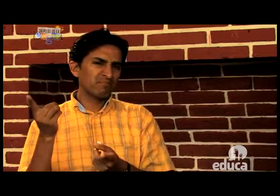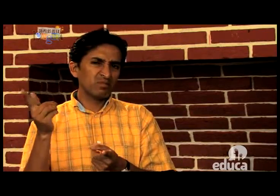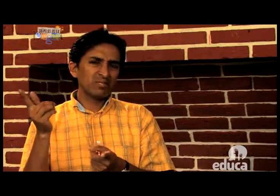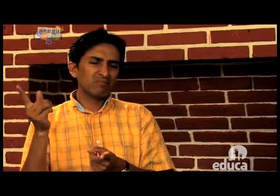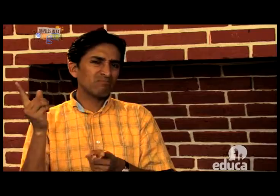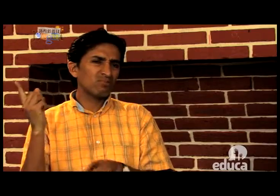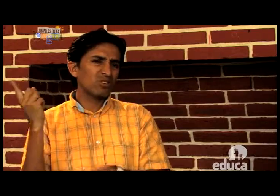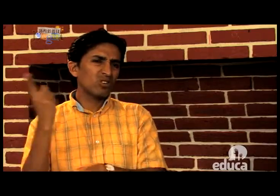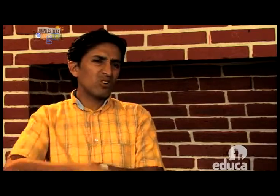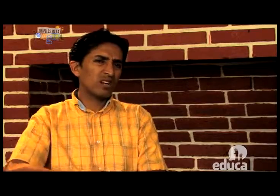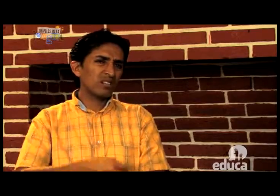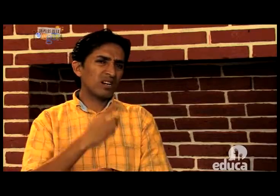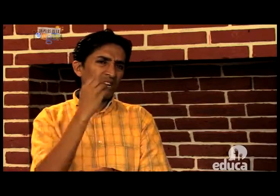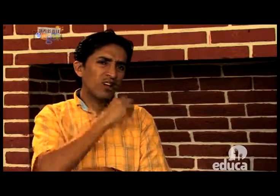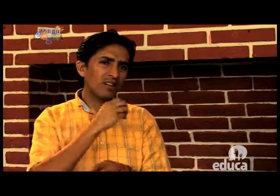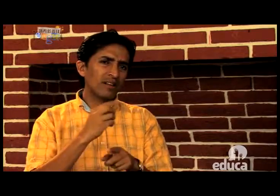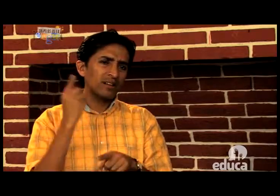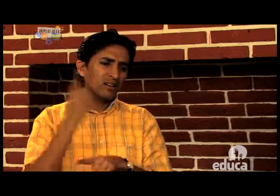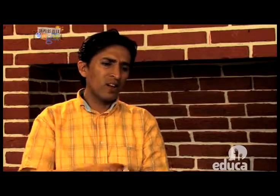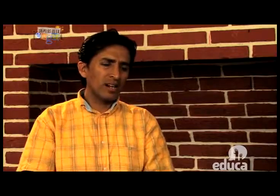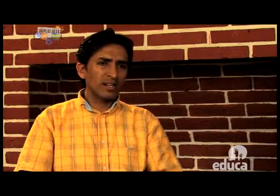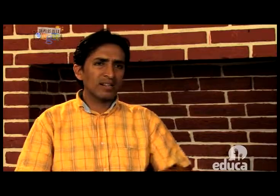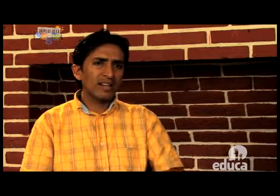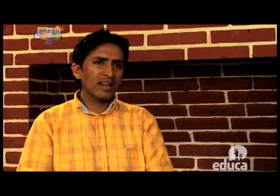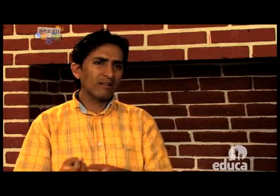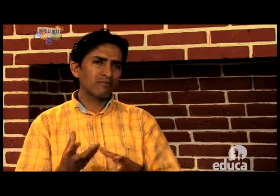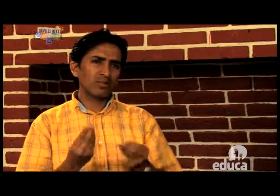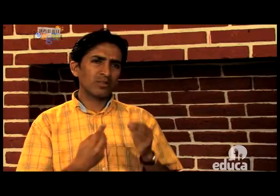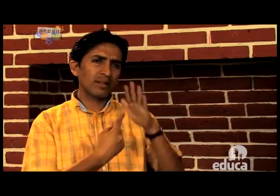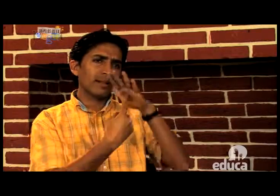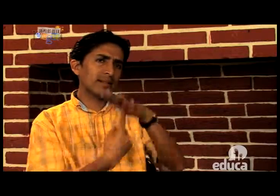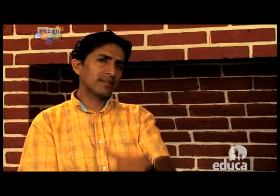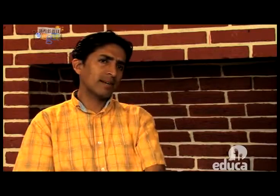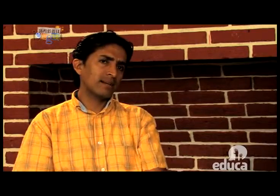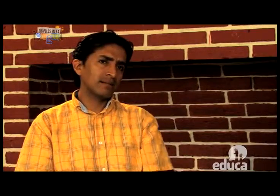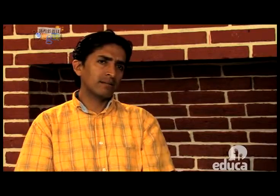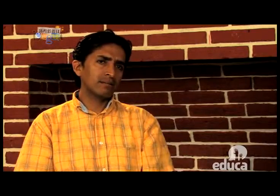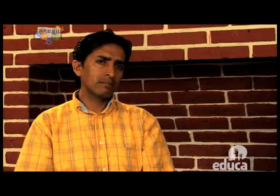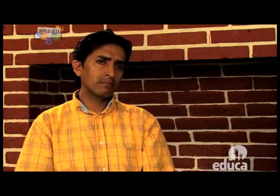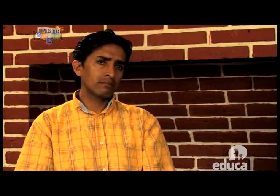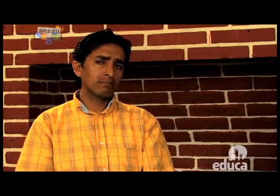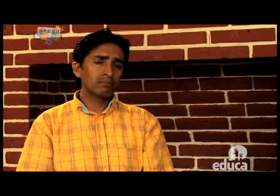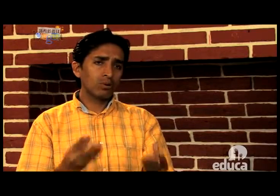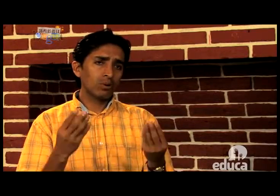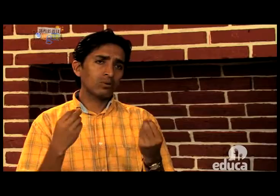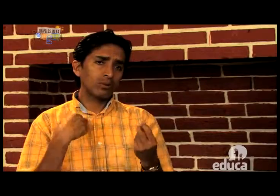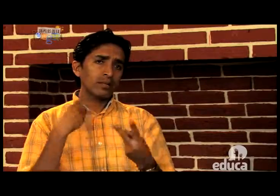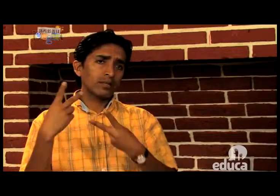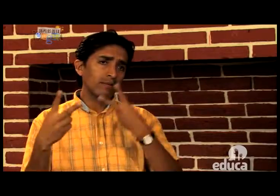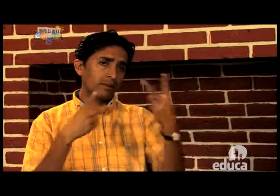La familia está muchas veces preocupada en que su hijo sea sordo y que no pueda hablar.